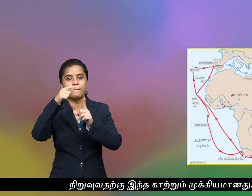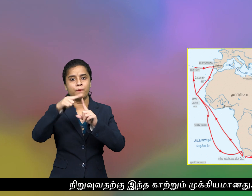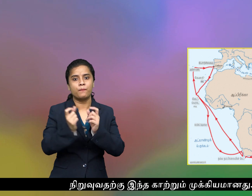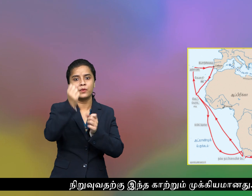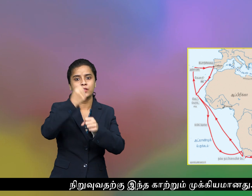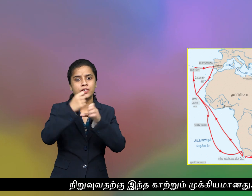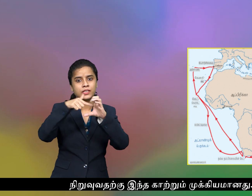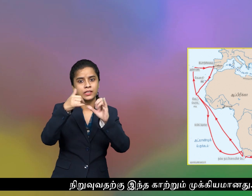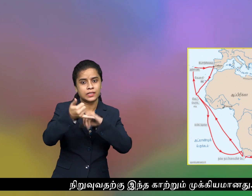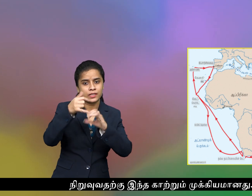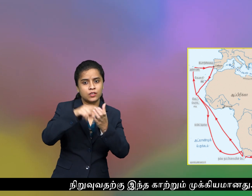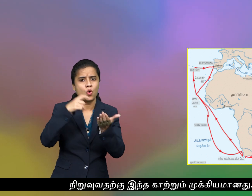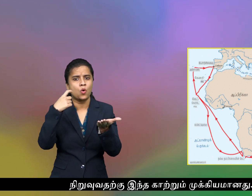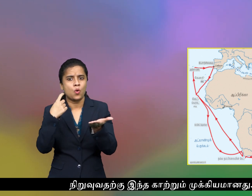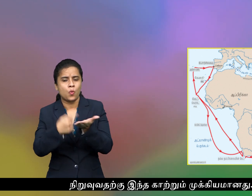முக்கியமானது.